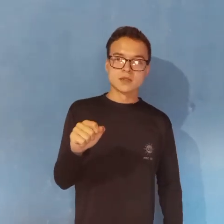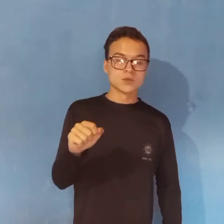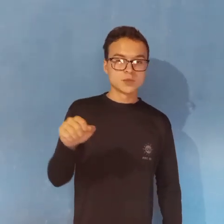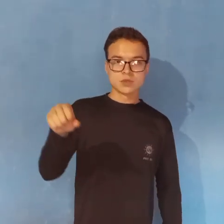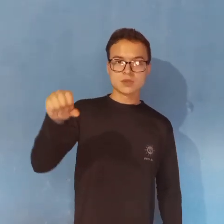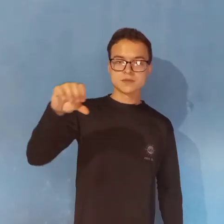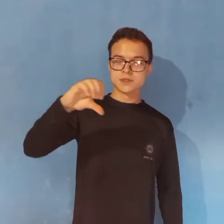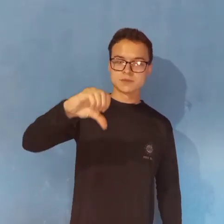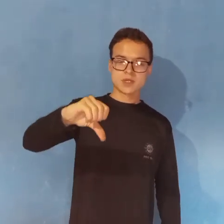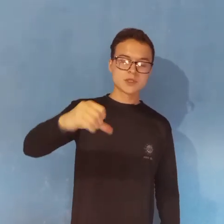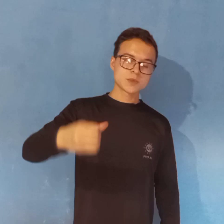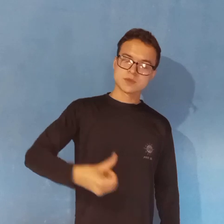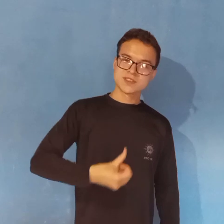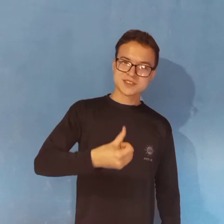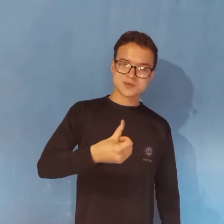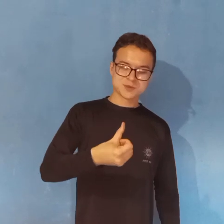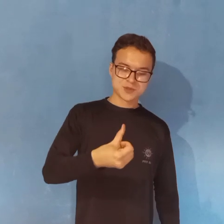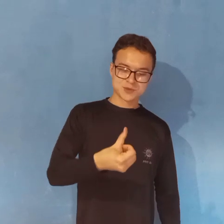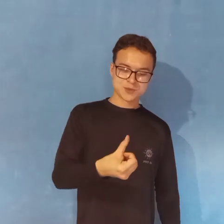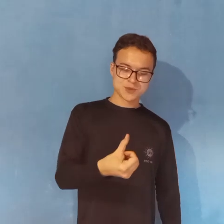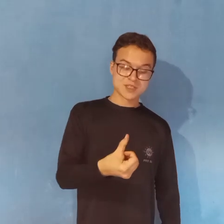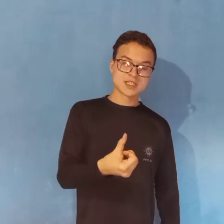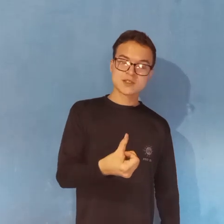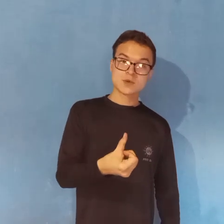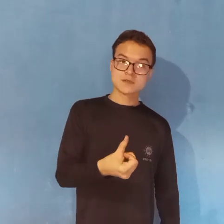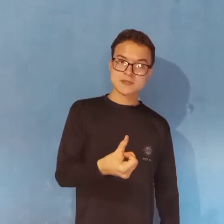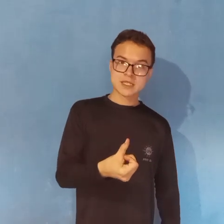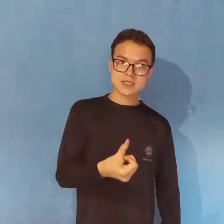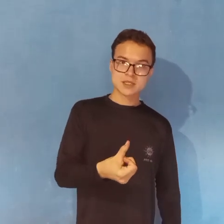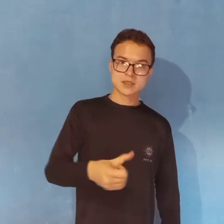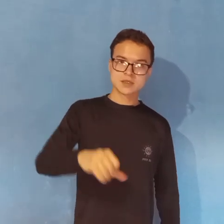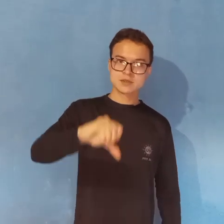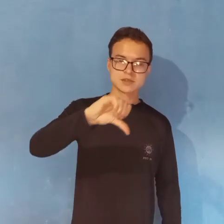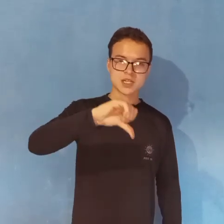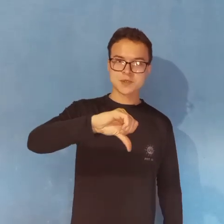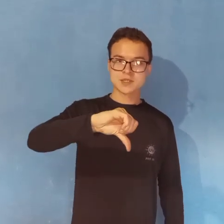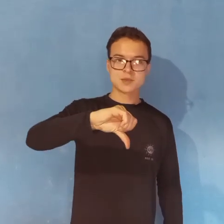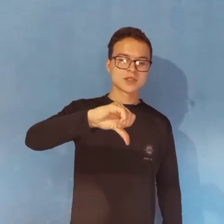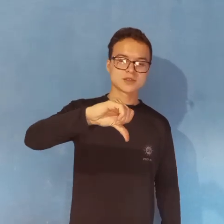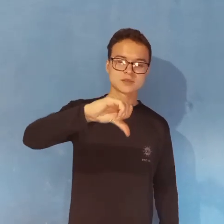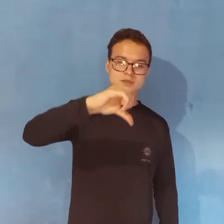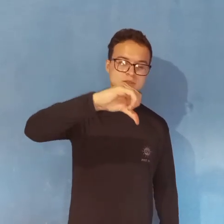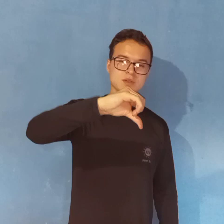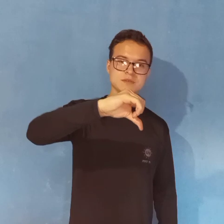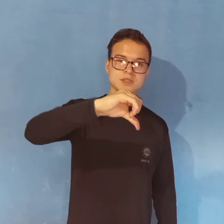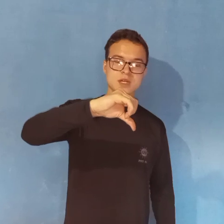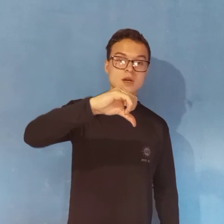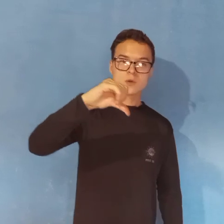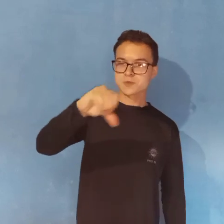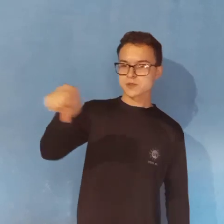O número 9, mesma coisa, mesmo o número 6, com a diferença de que de cabeça para baixo, 9. Algumas